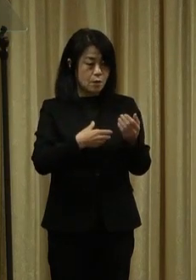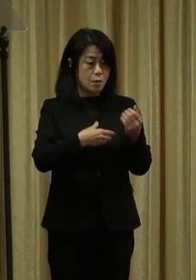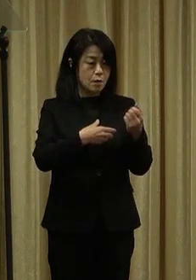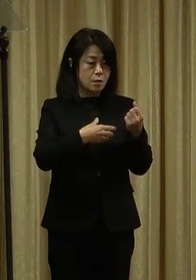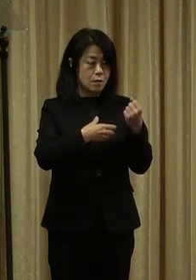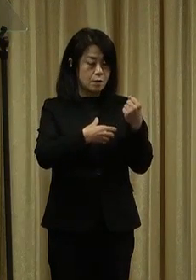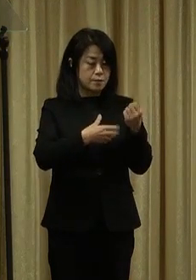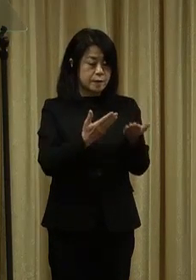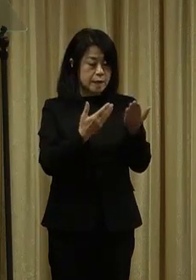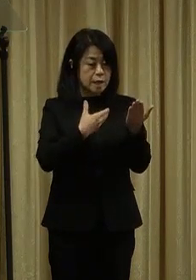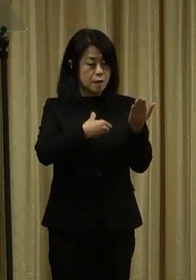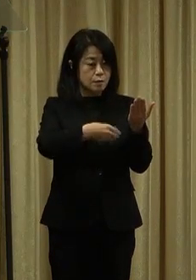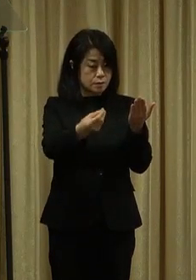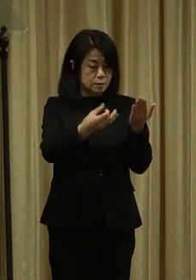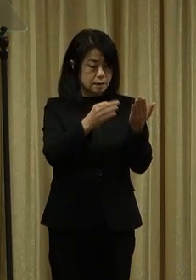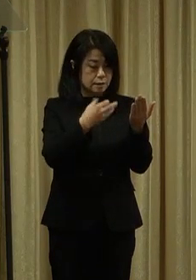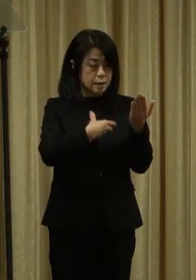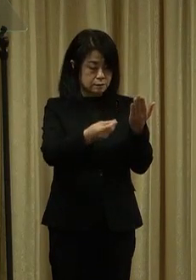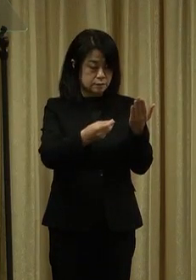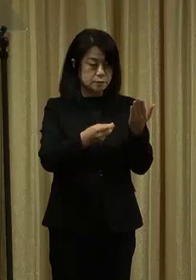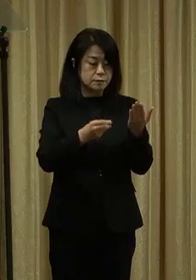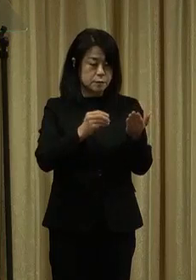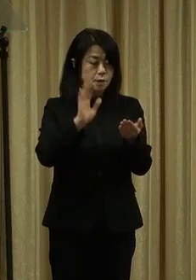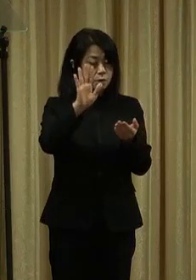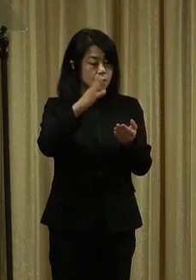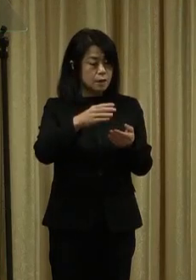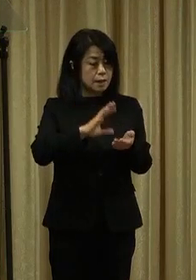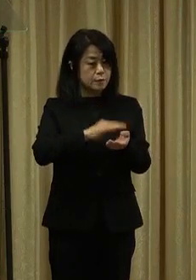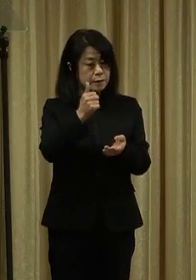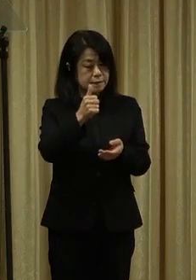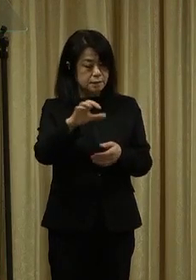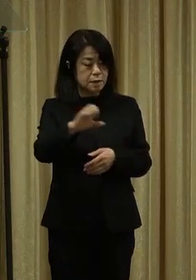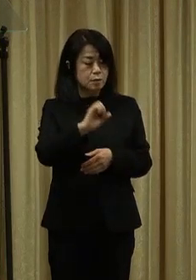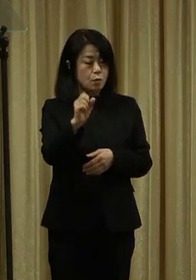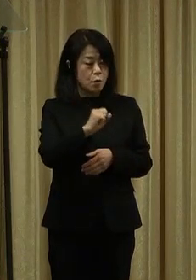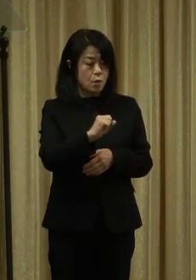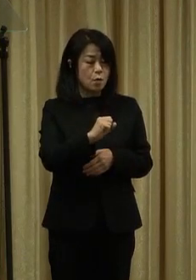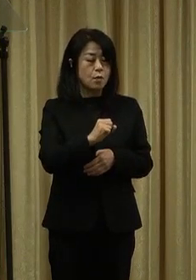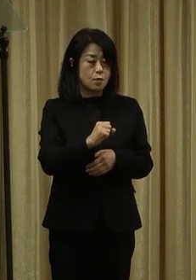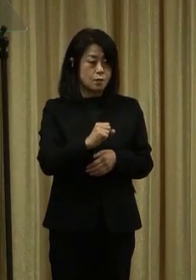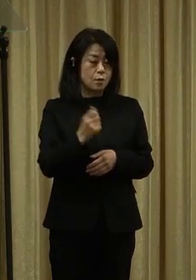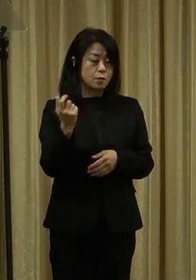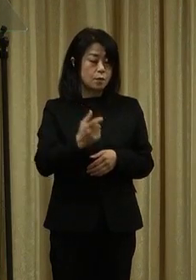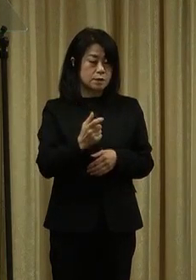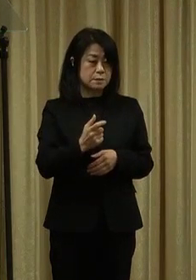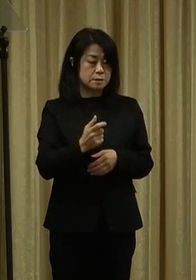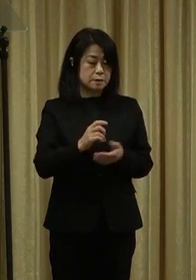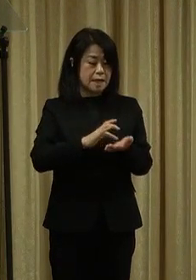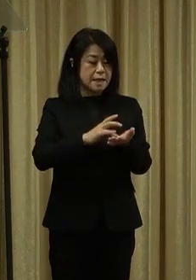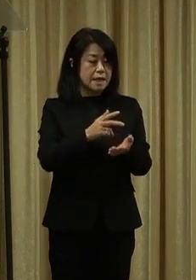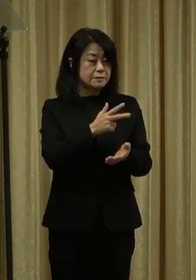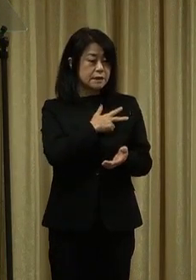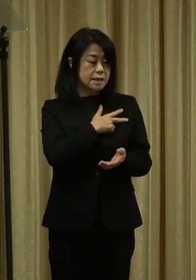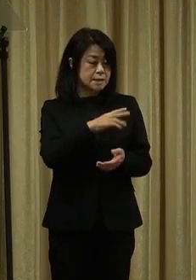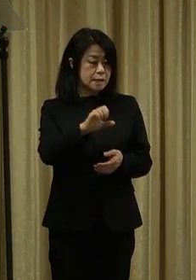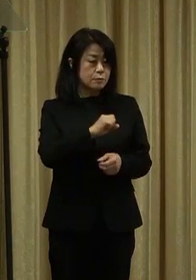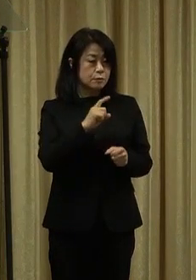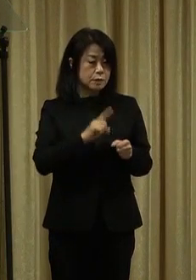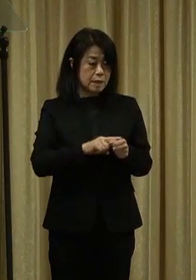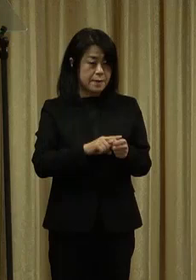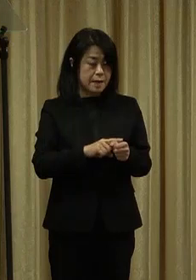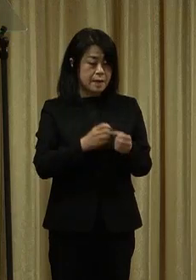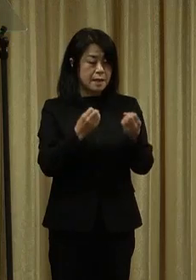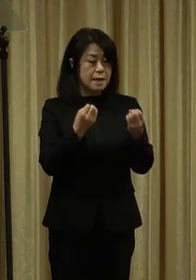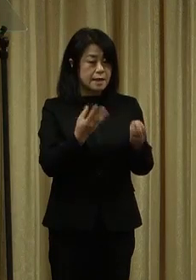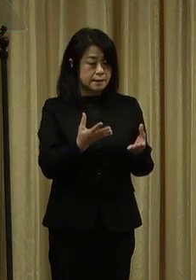拡充し、将来の医師確保への取り組みを強化します。また薬剤師確保のため新たに就